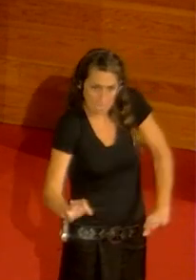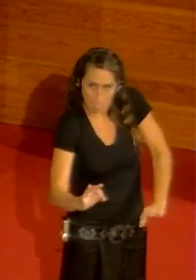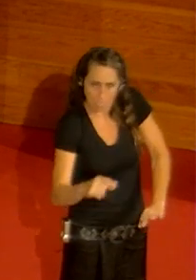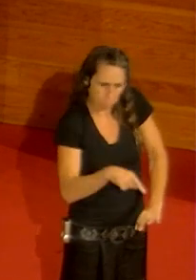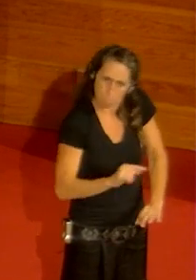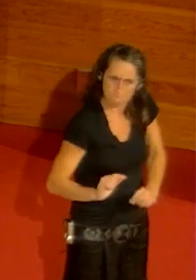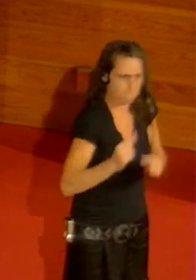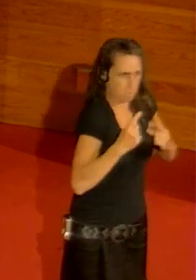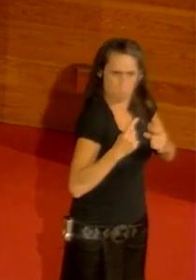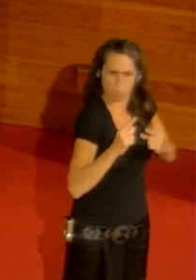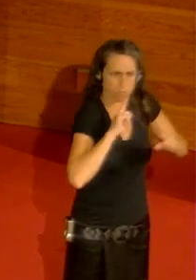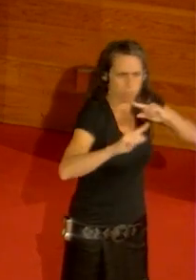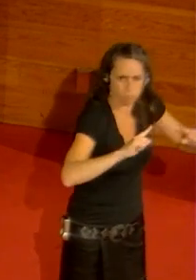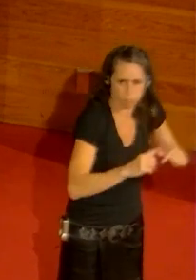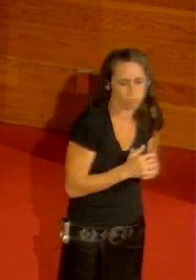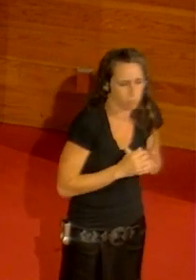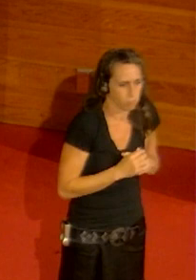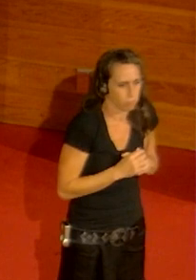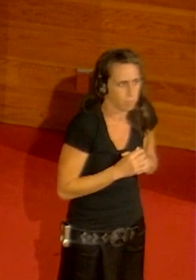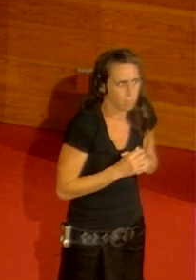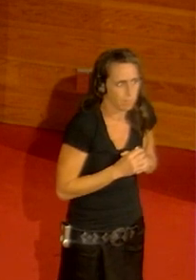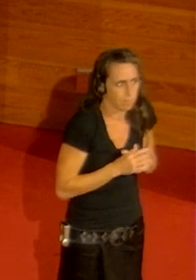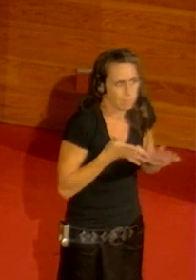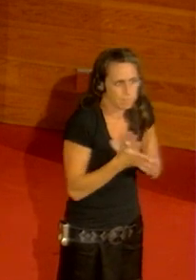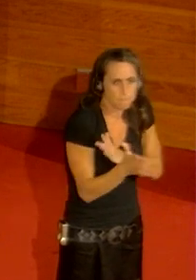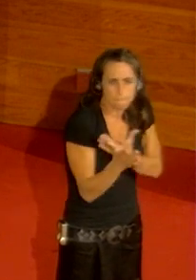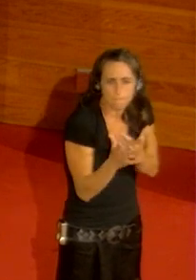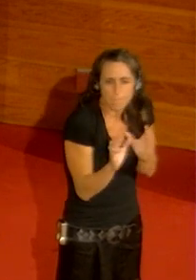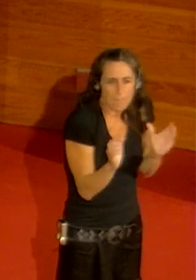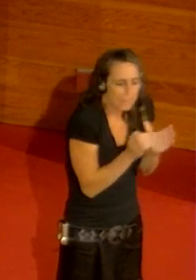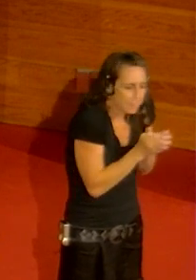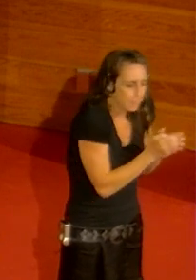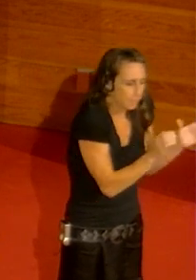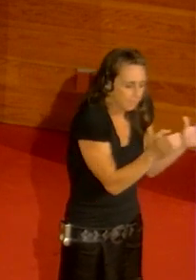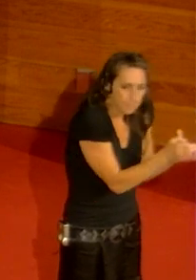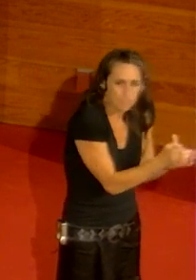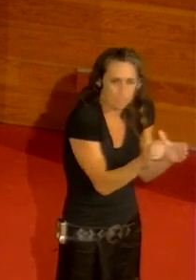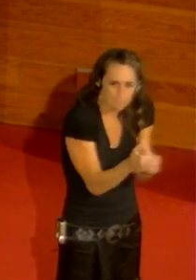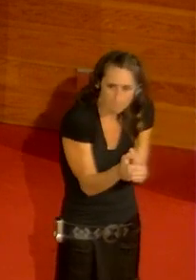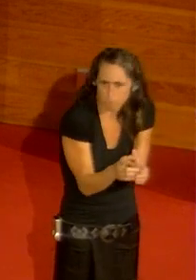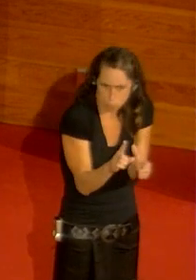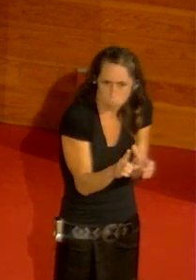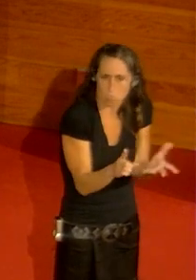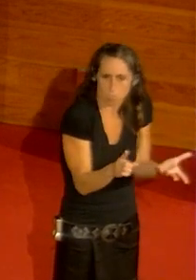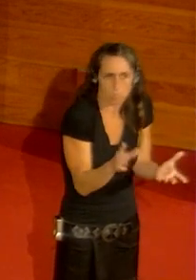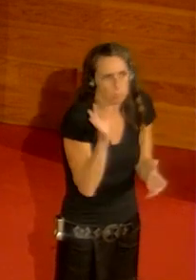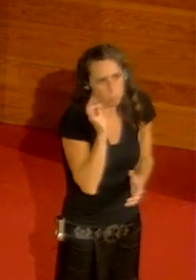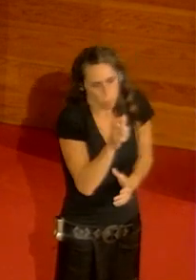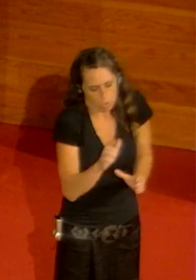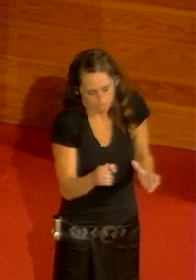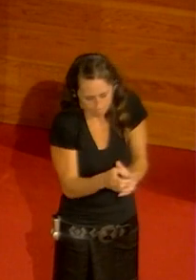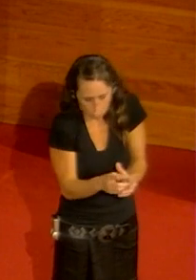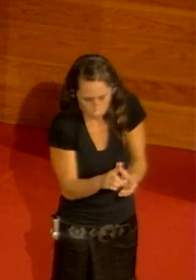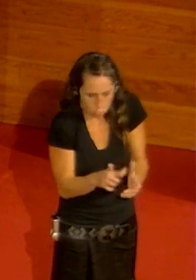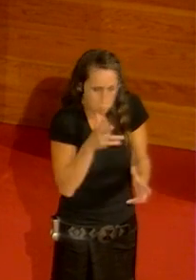en salir de los primeros en salir a las calles O sea no solo no son solo minorías que bueno que no creo que las mujeres sean una minoría son